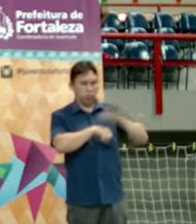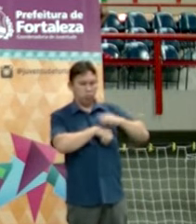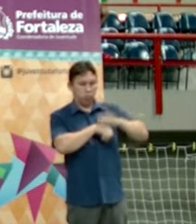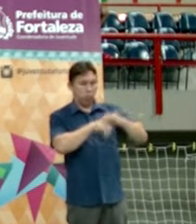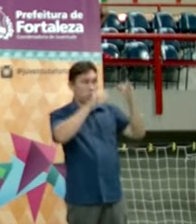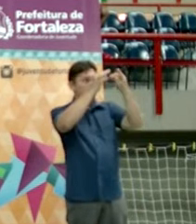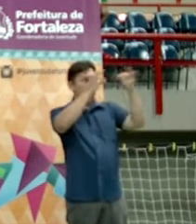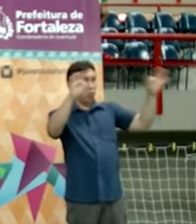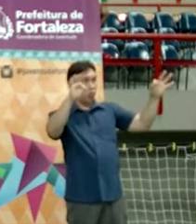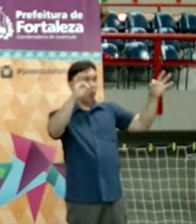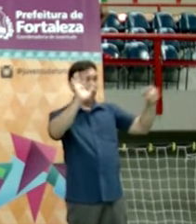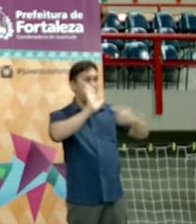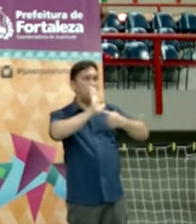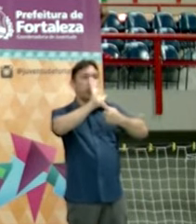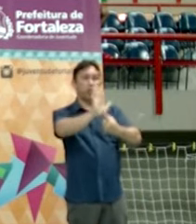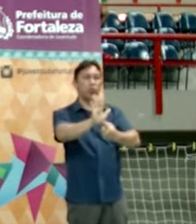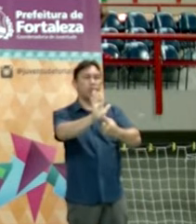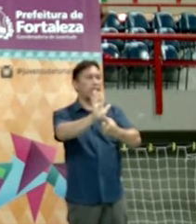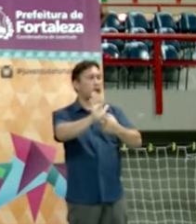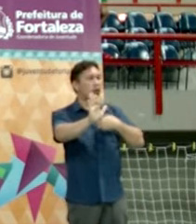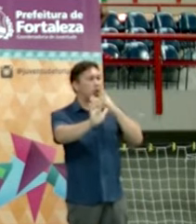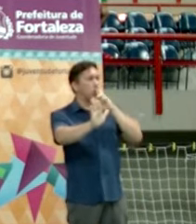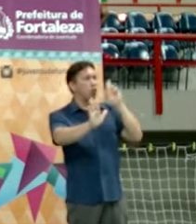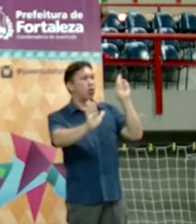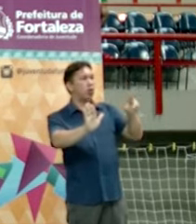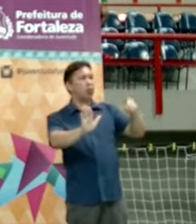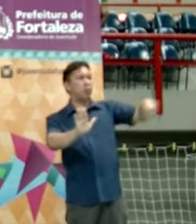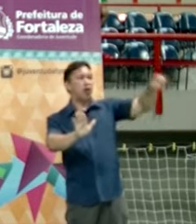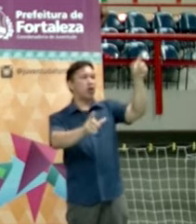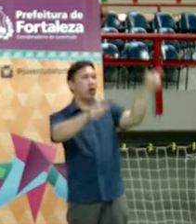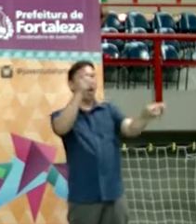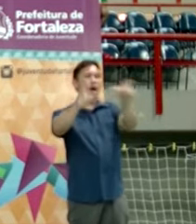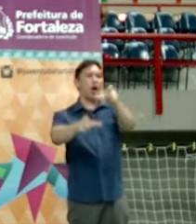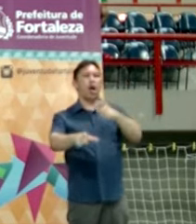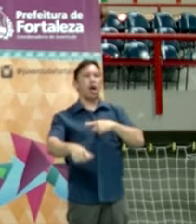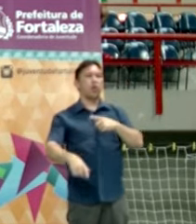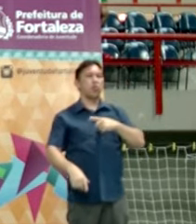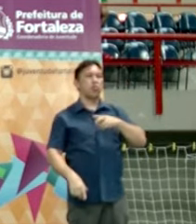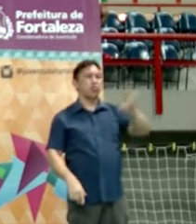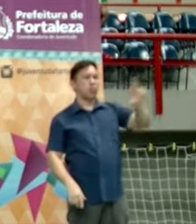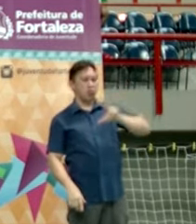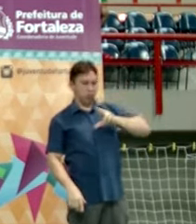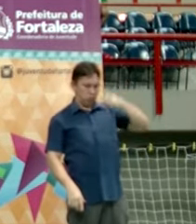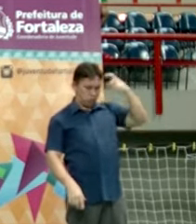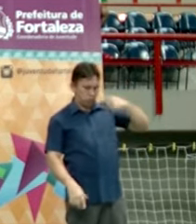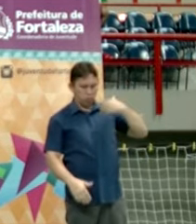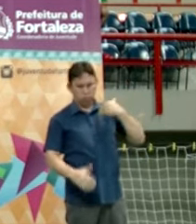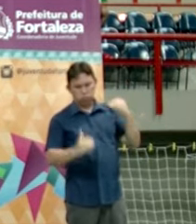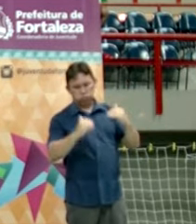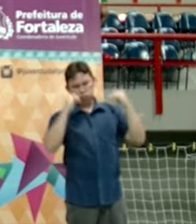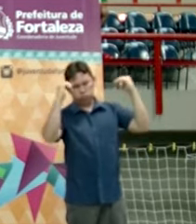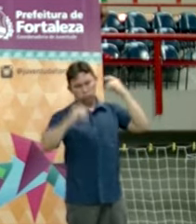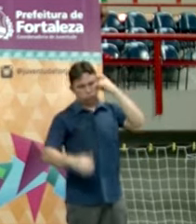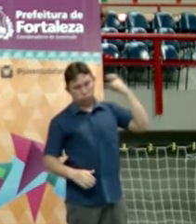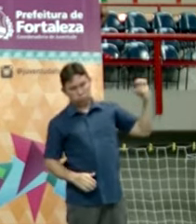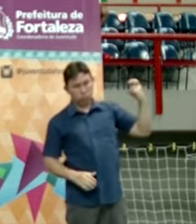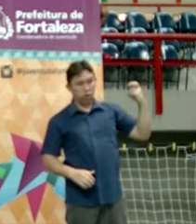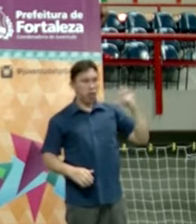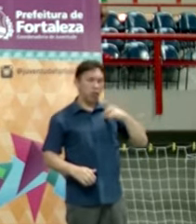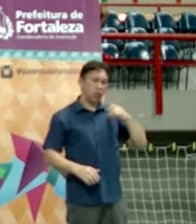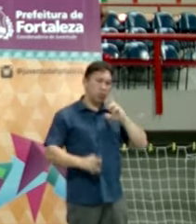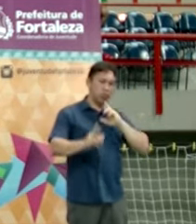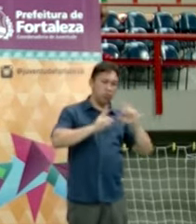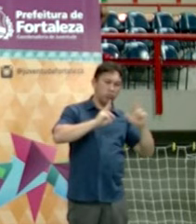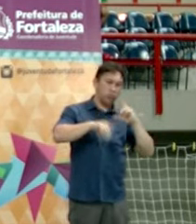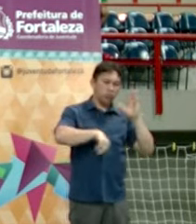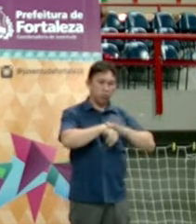A frase foi uma resposta aos que afirmavam que ele era o mais sábio dos homens. Após